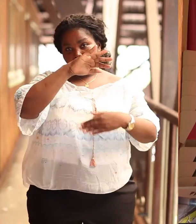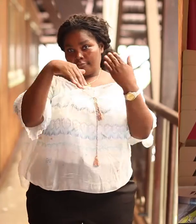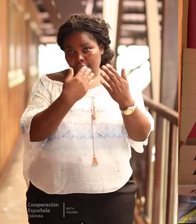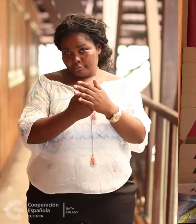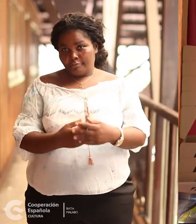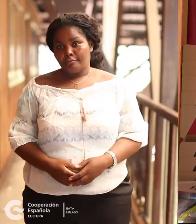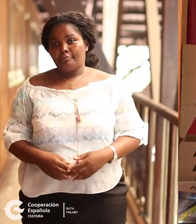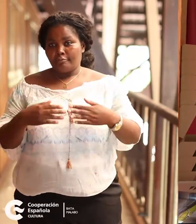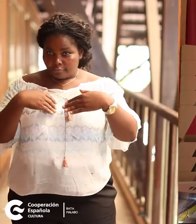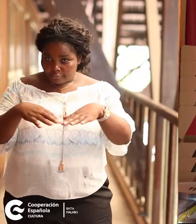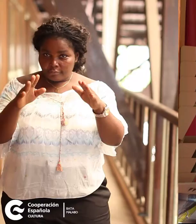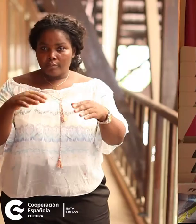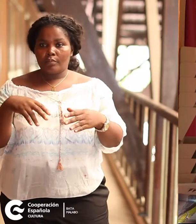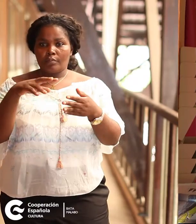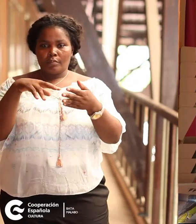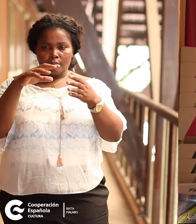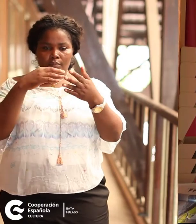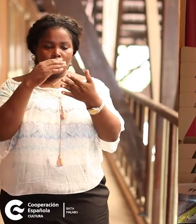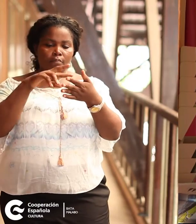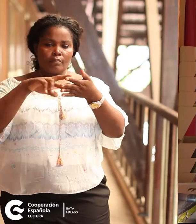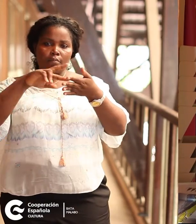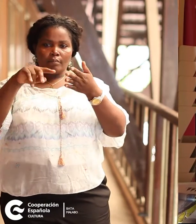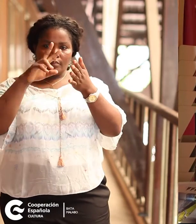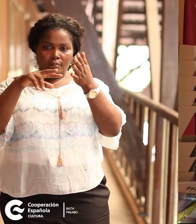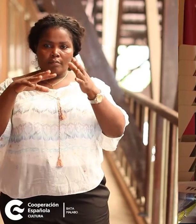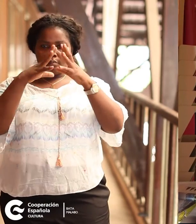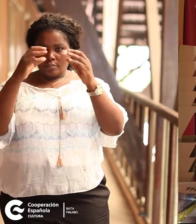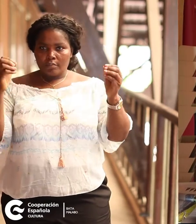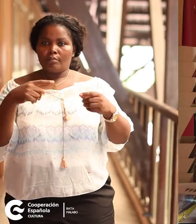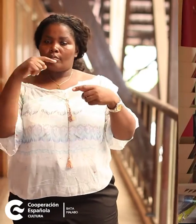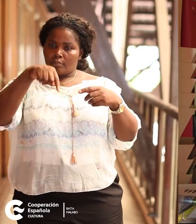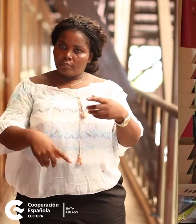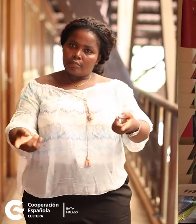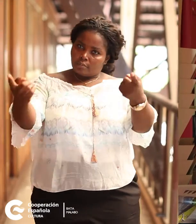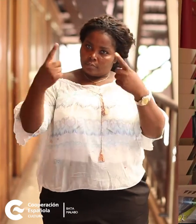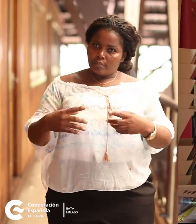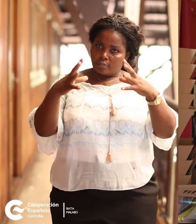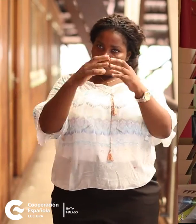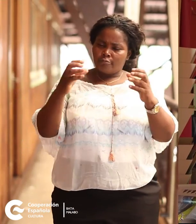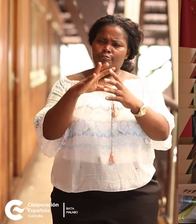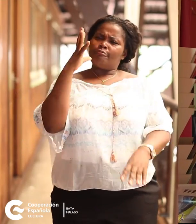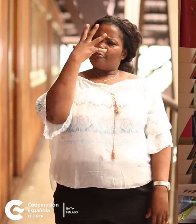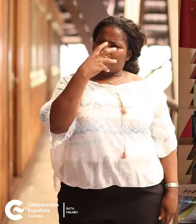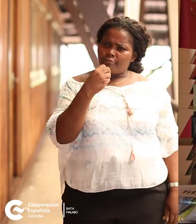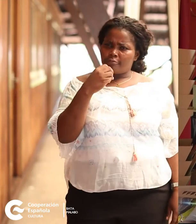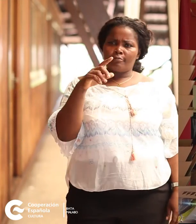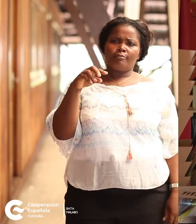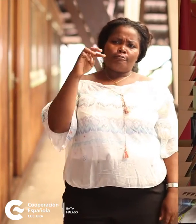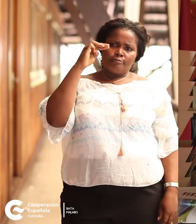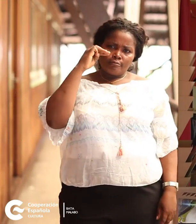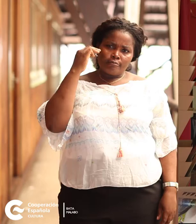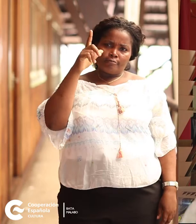Hola a todos. Continuamos con nuestra sesión de cuentacuentos. Hoy les traigo un cuento lindísimo,